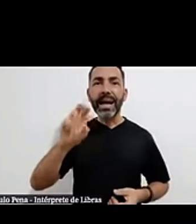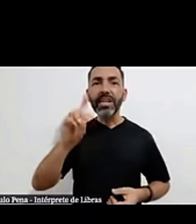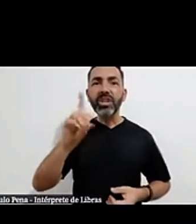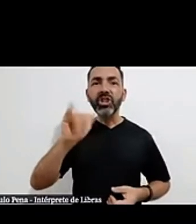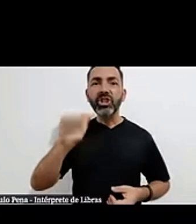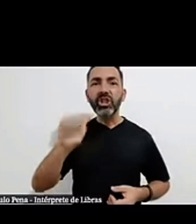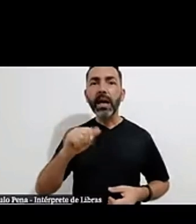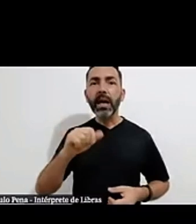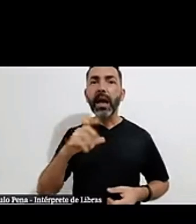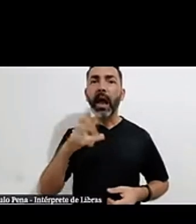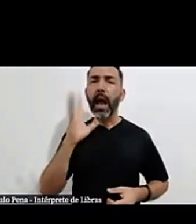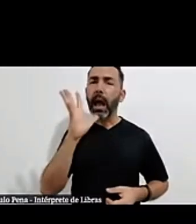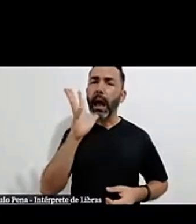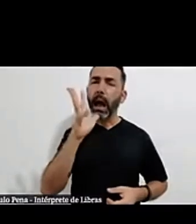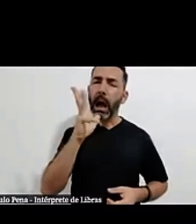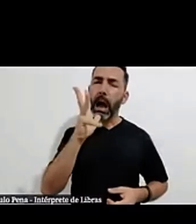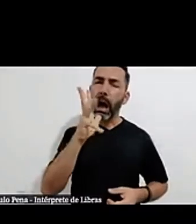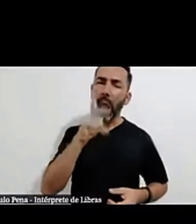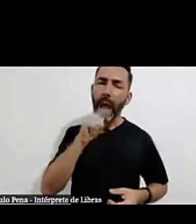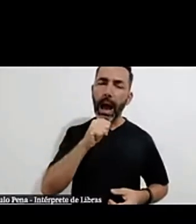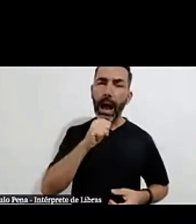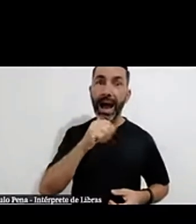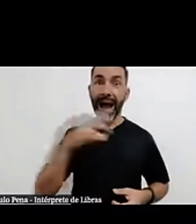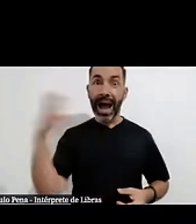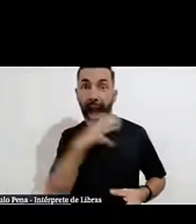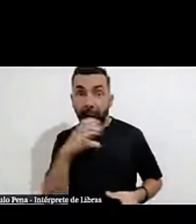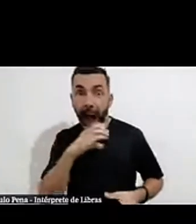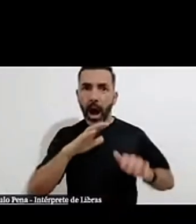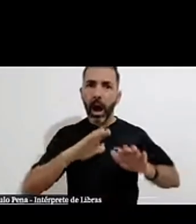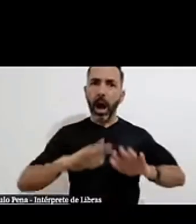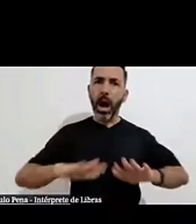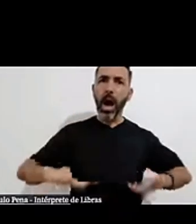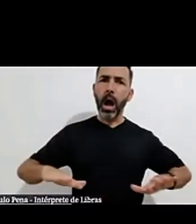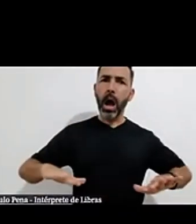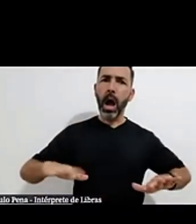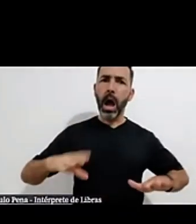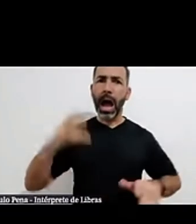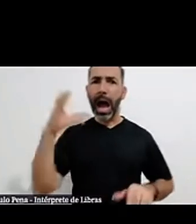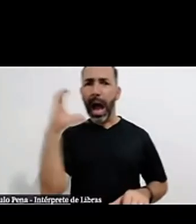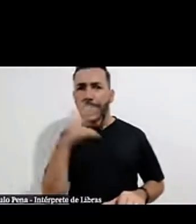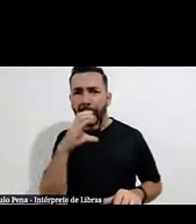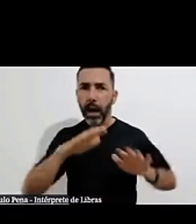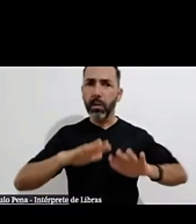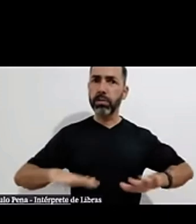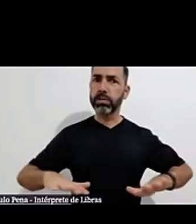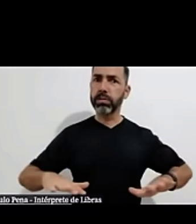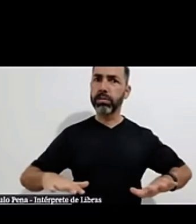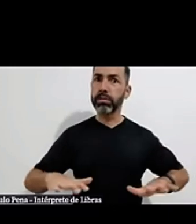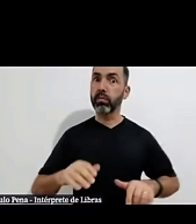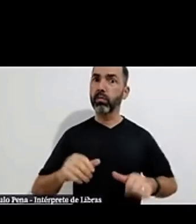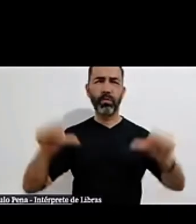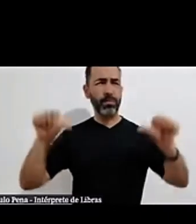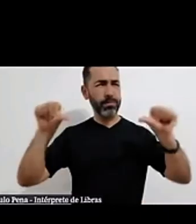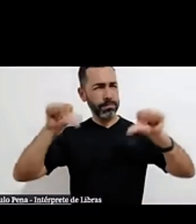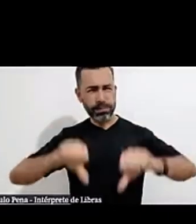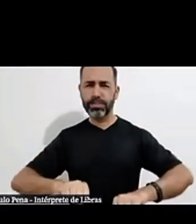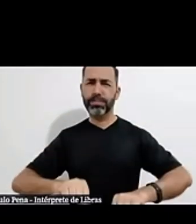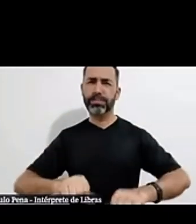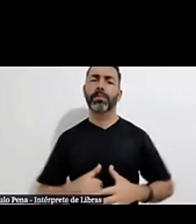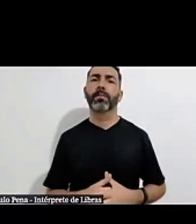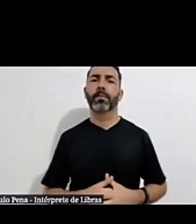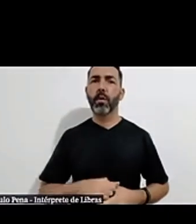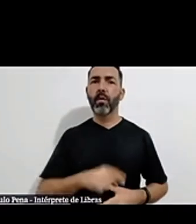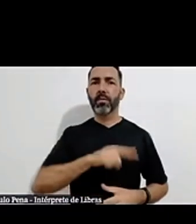lenta, muito rápida, muito lenta, então aí você tem, né, uma irregularidade cardíaca, tá certo?